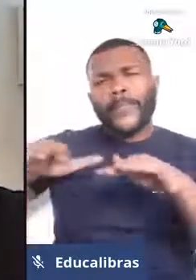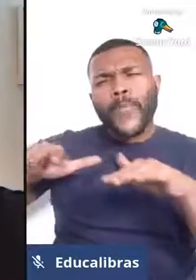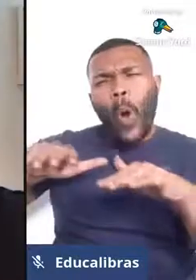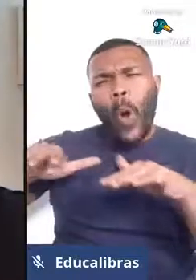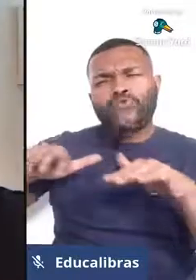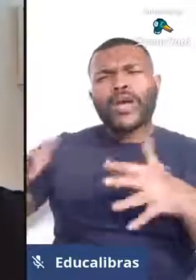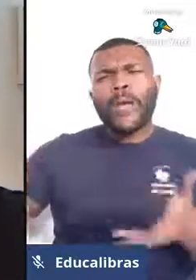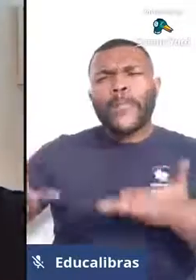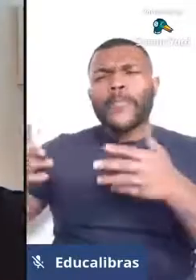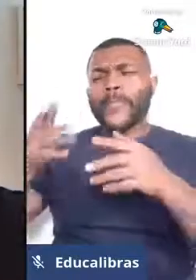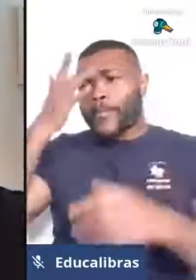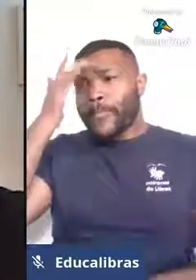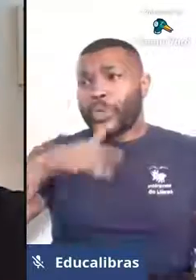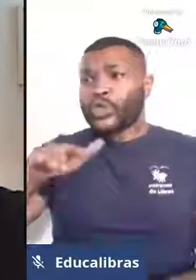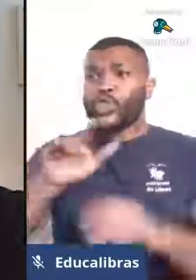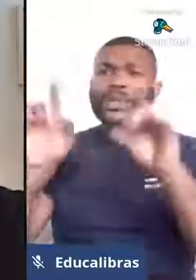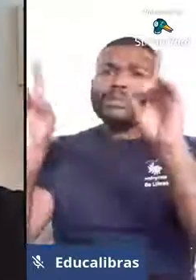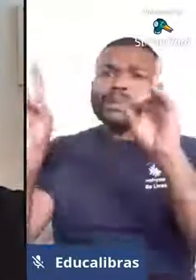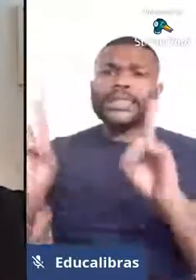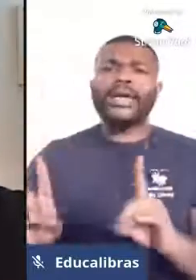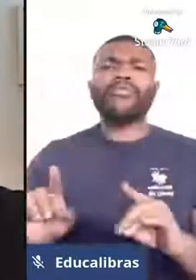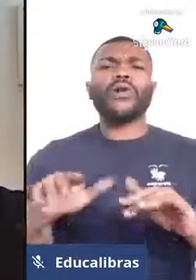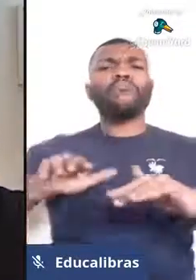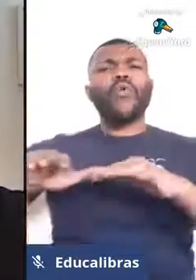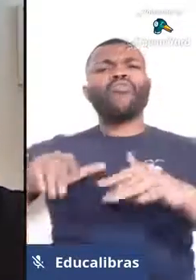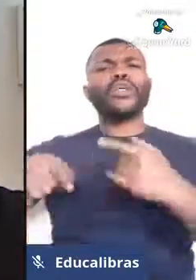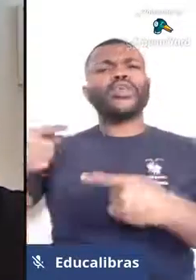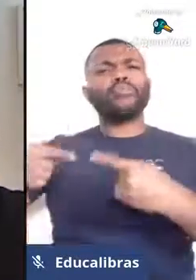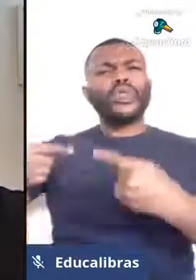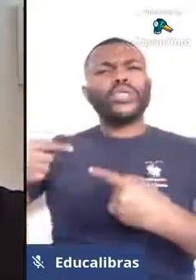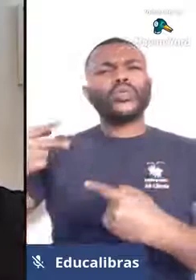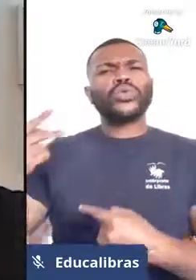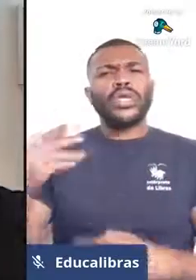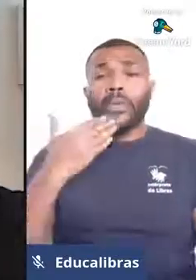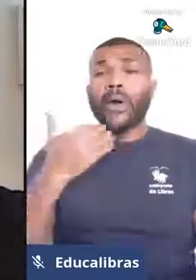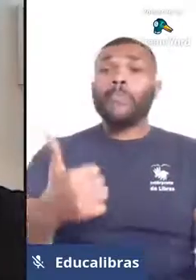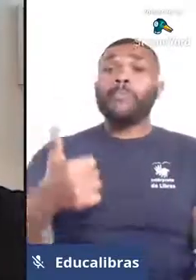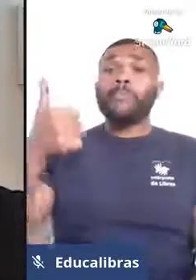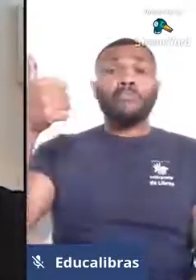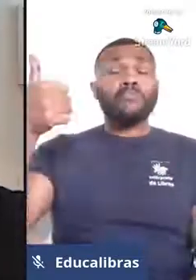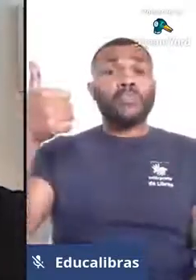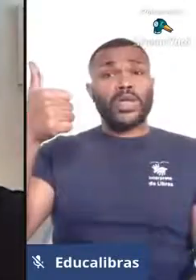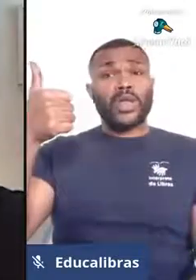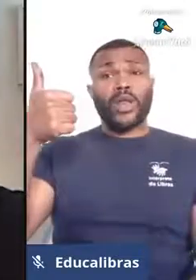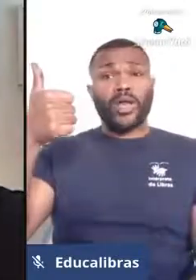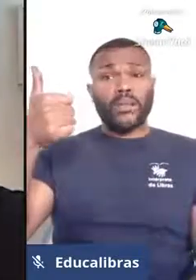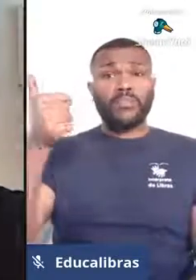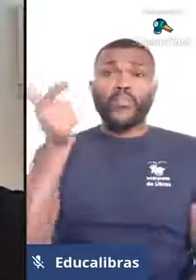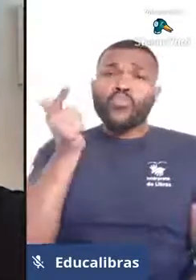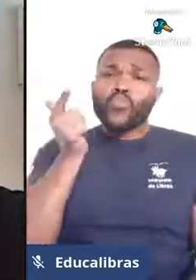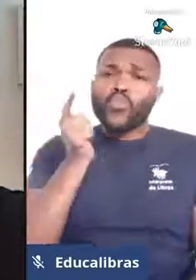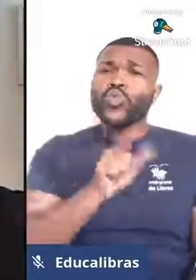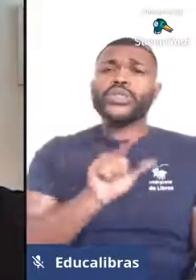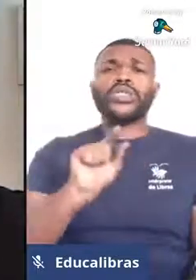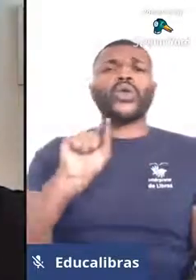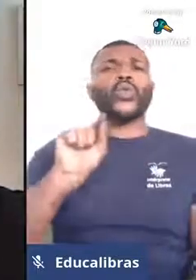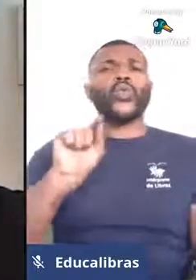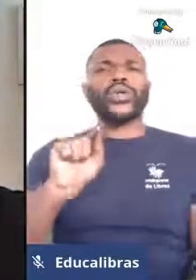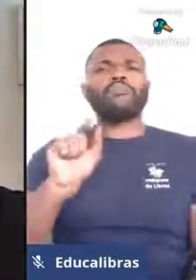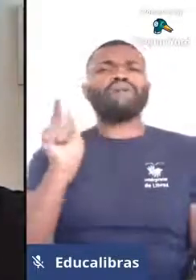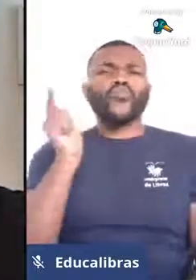deficiência, melhorar o movimento político para conseguir garantir que as conquistas que